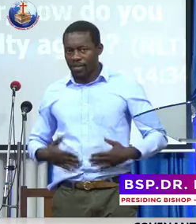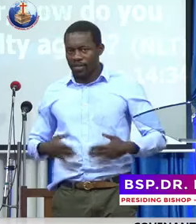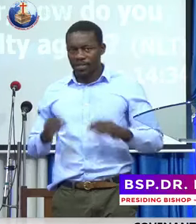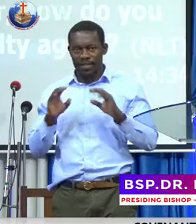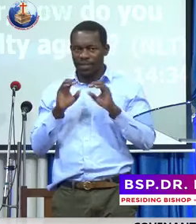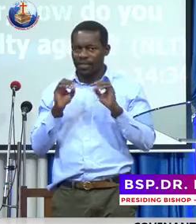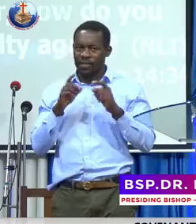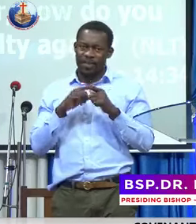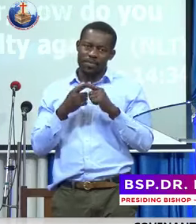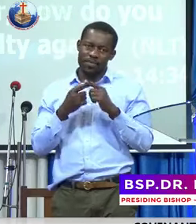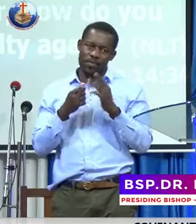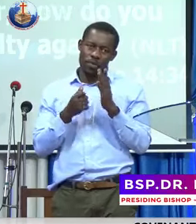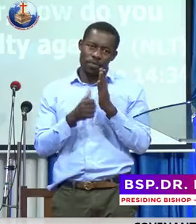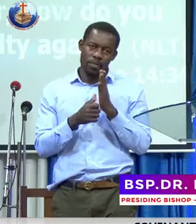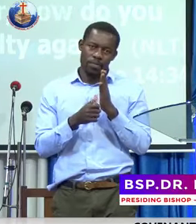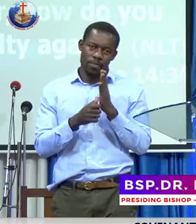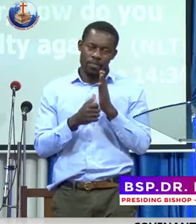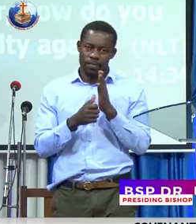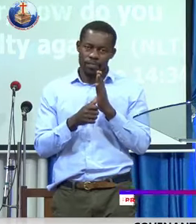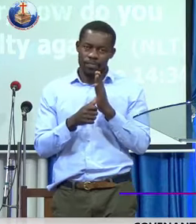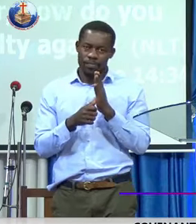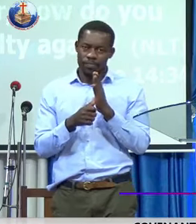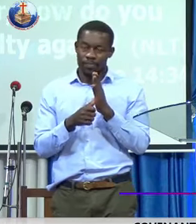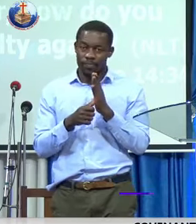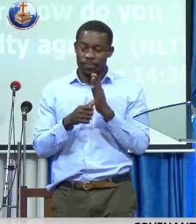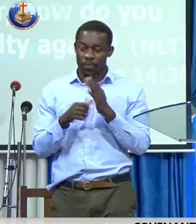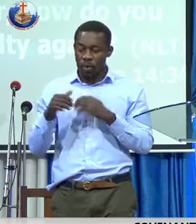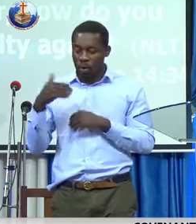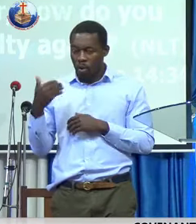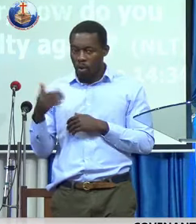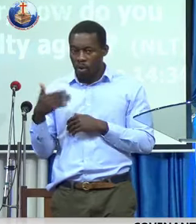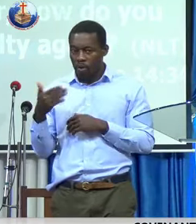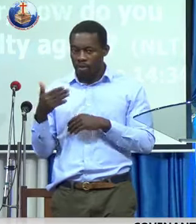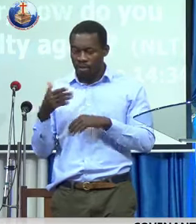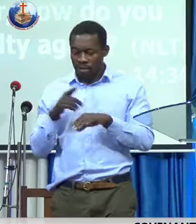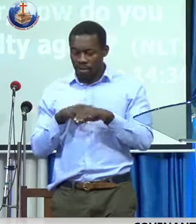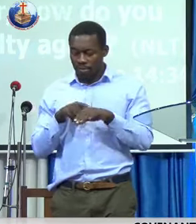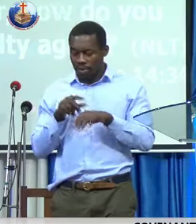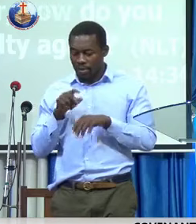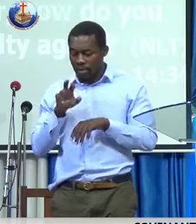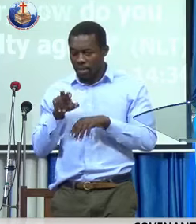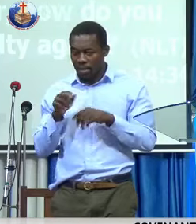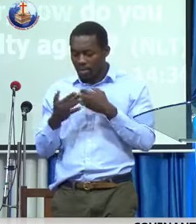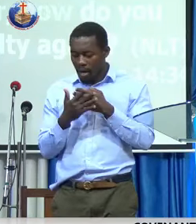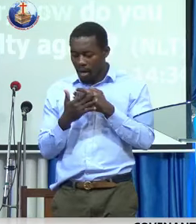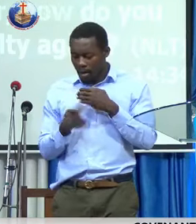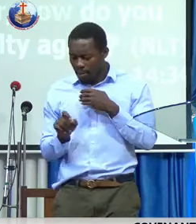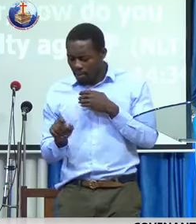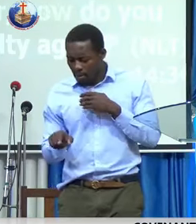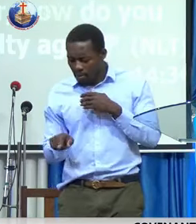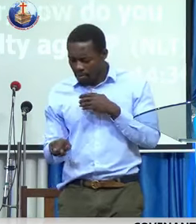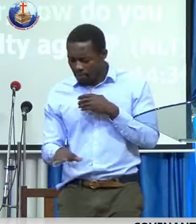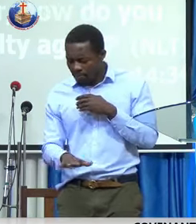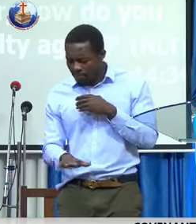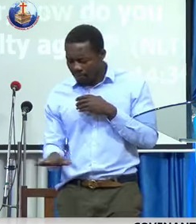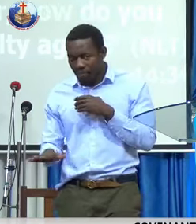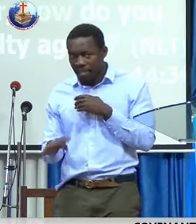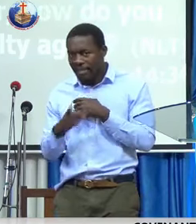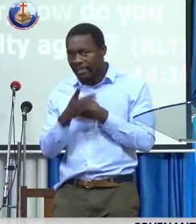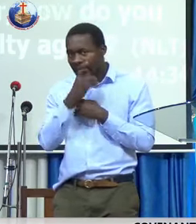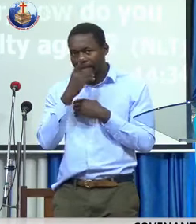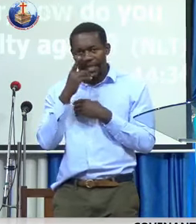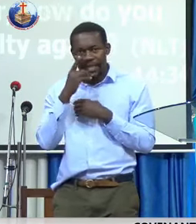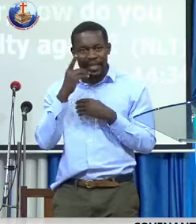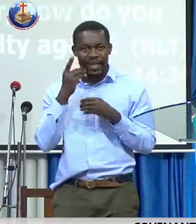mwili. And you look at where the blood has dropped. Na uangalia mahali ambapo hiyo damu imeanguka. It dries so fast like